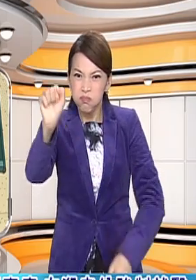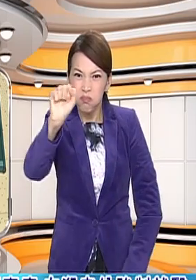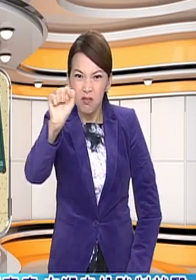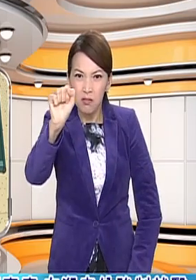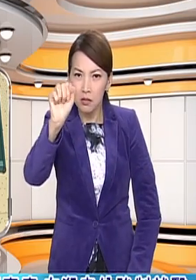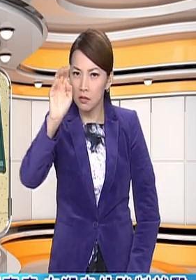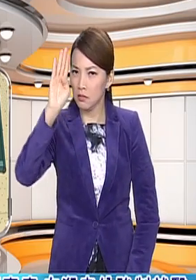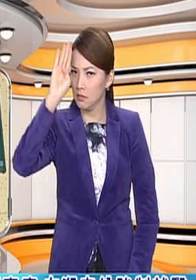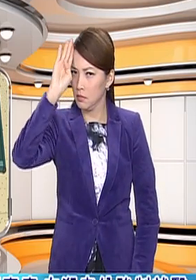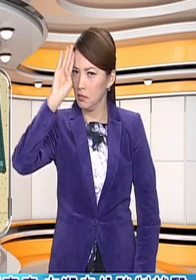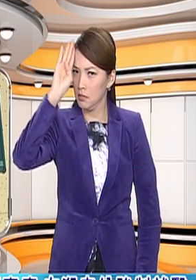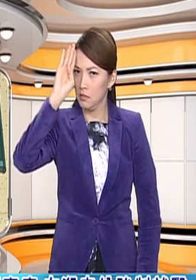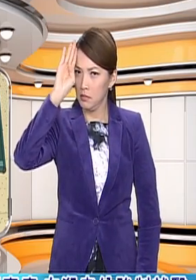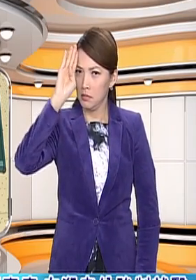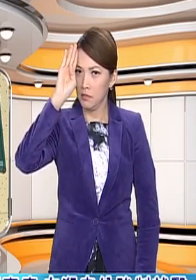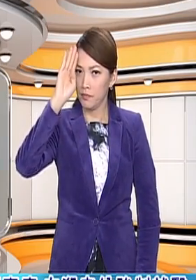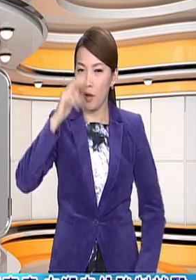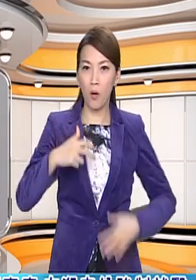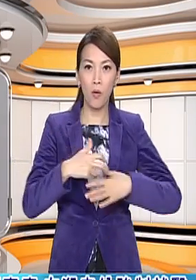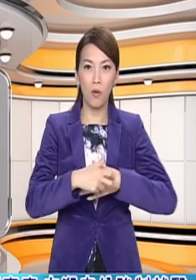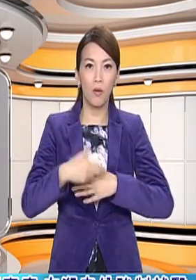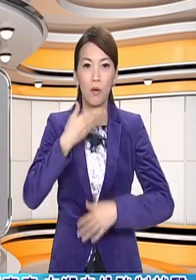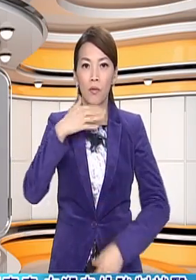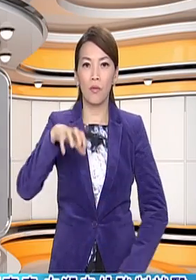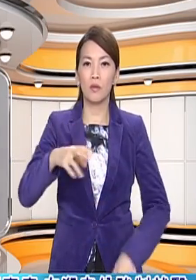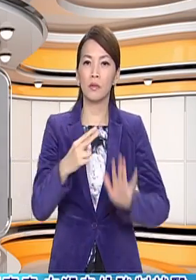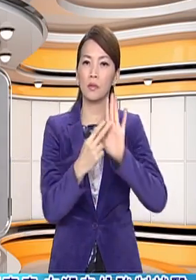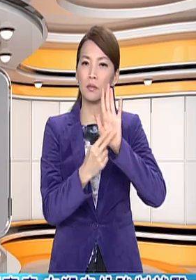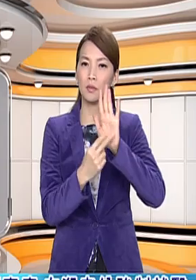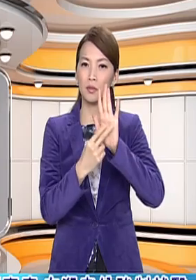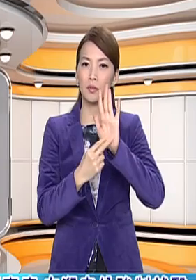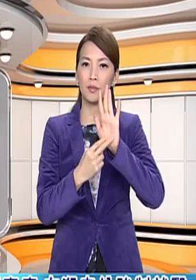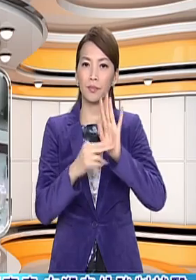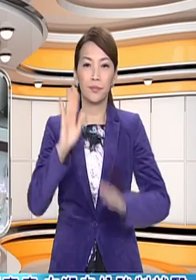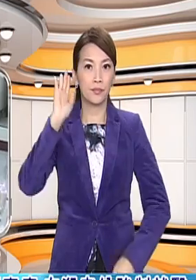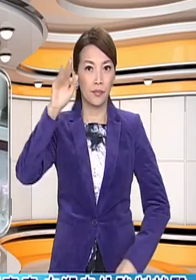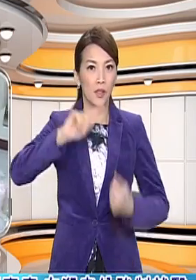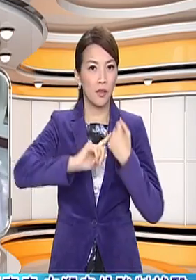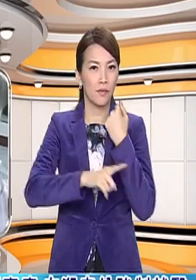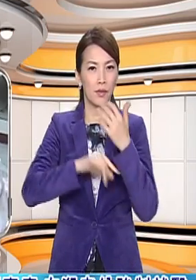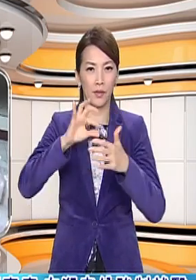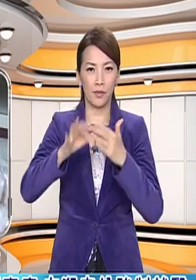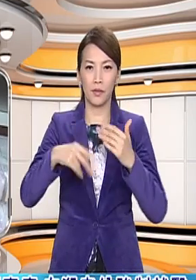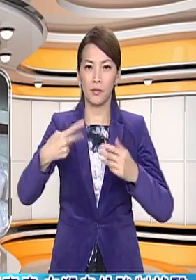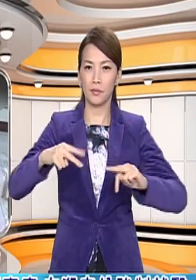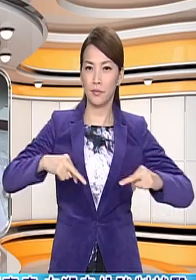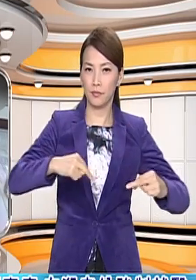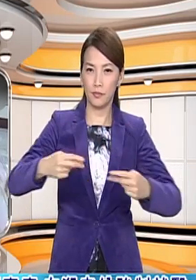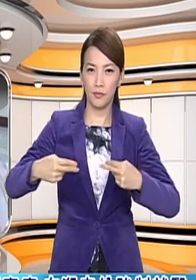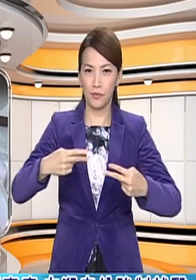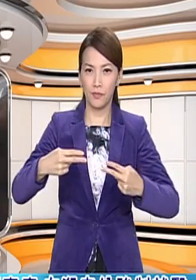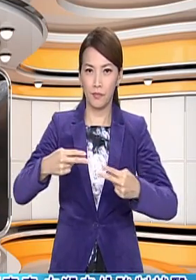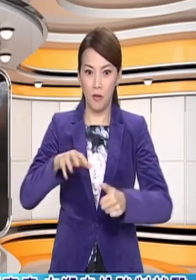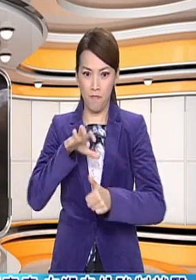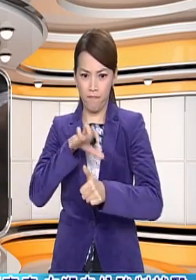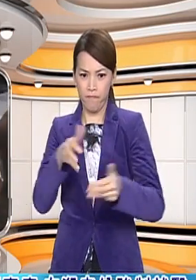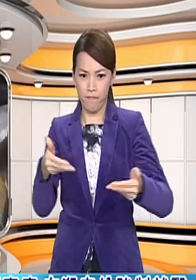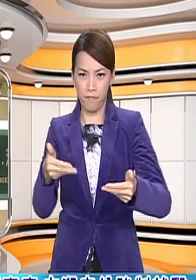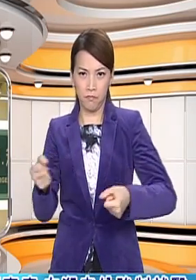诊疗，而卫福部表示未来将会修法放宽规定，并且将酒